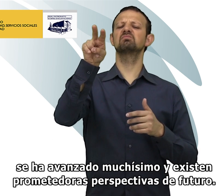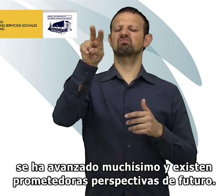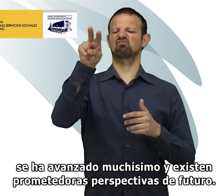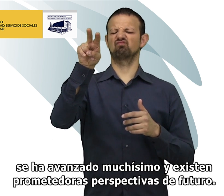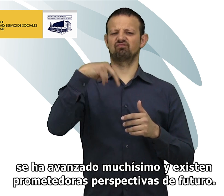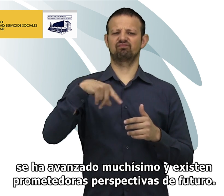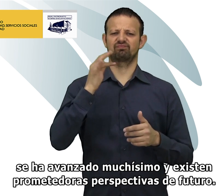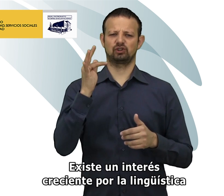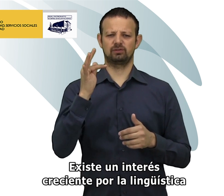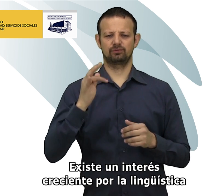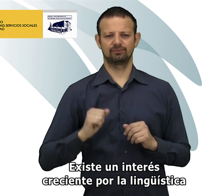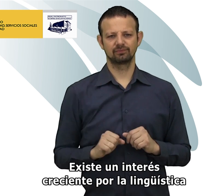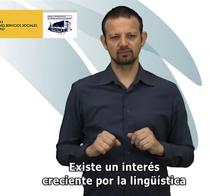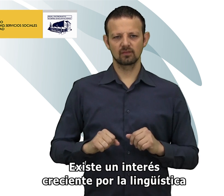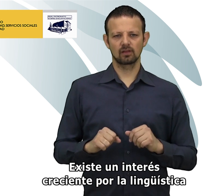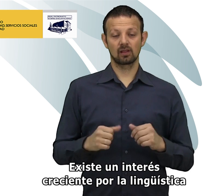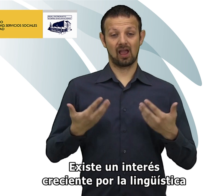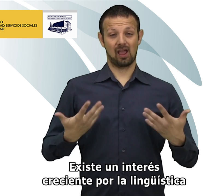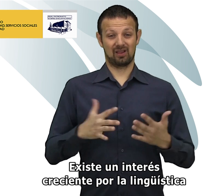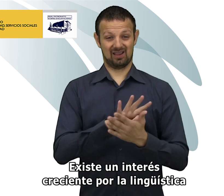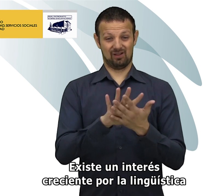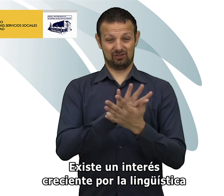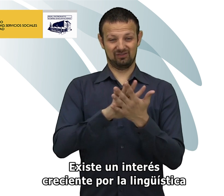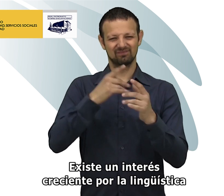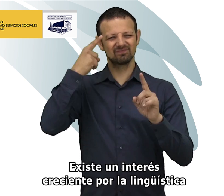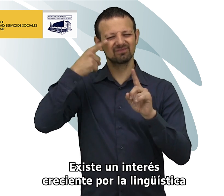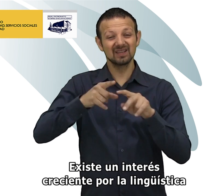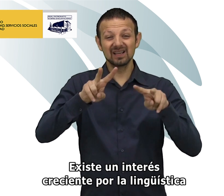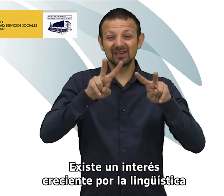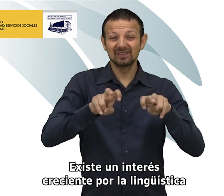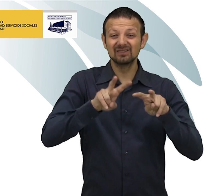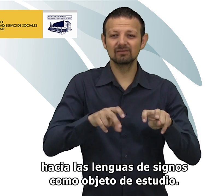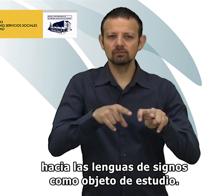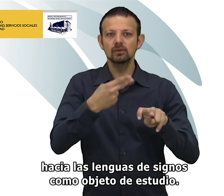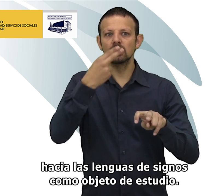un interés creciente por la lingüística hacia las lenguas de signos como objeto de estudio.